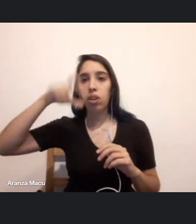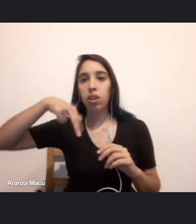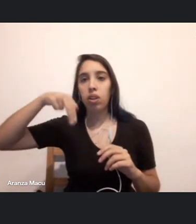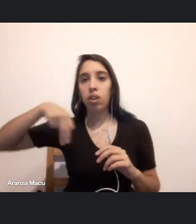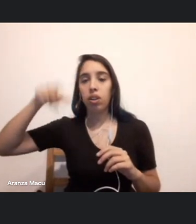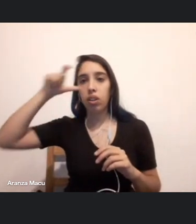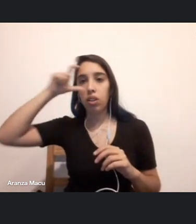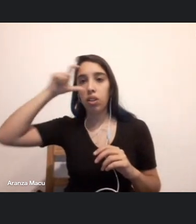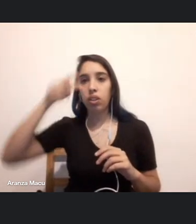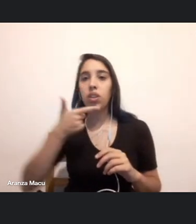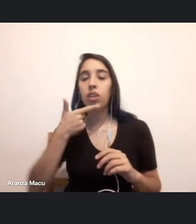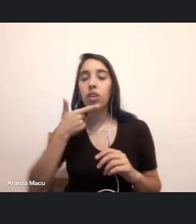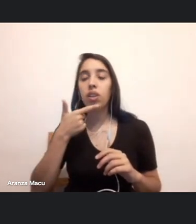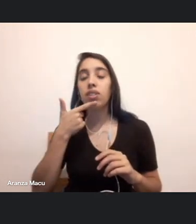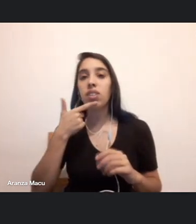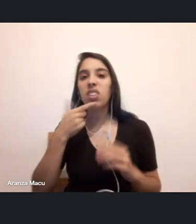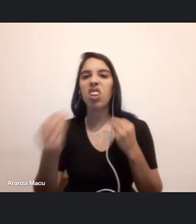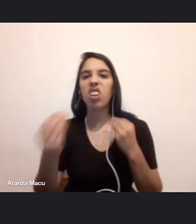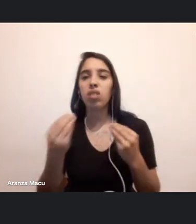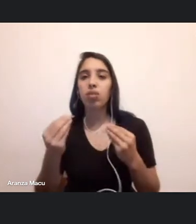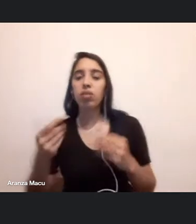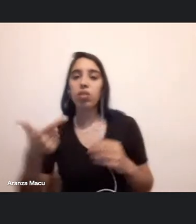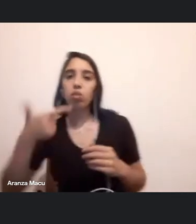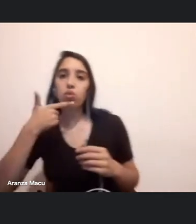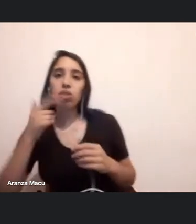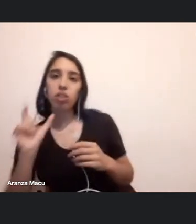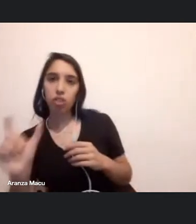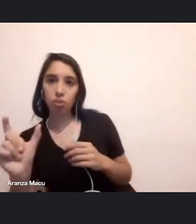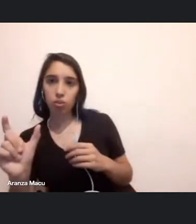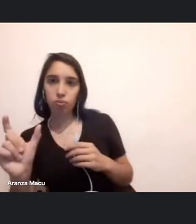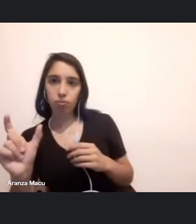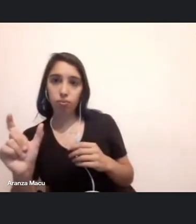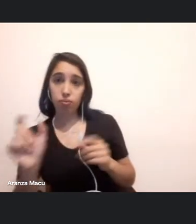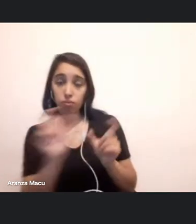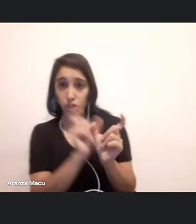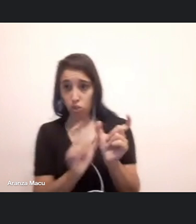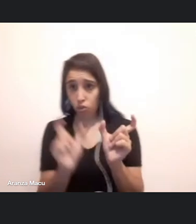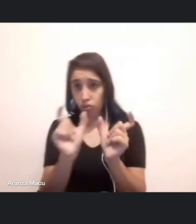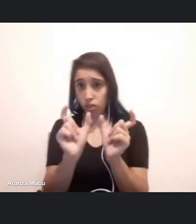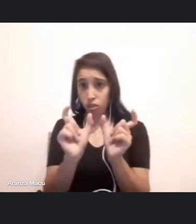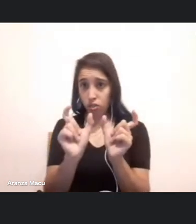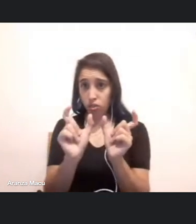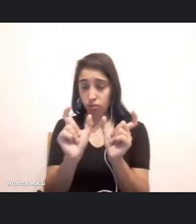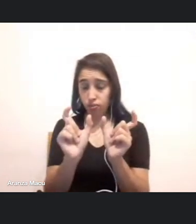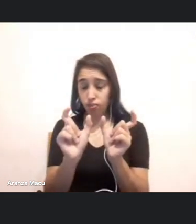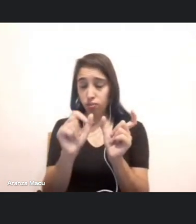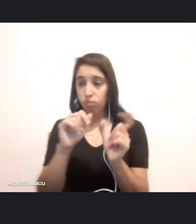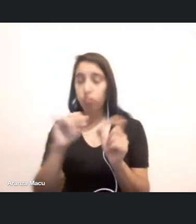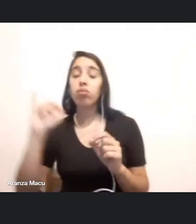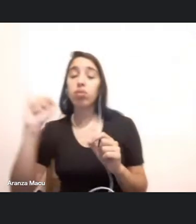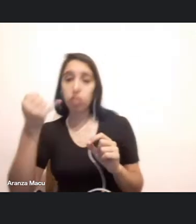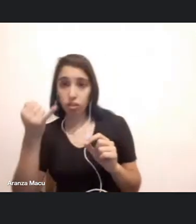Sustantivo. Bien, ¿tiene sufijo? Sí. Sí, ¿cuál es?